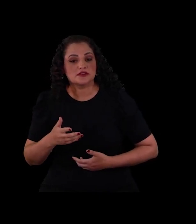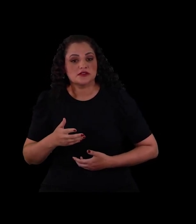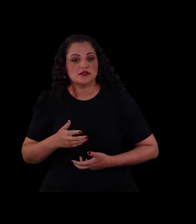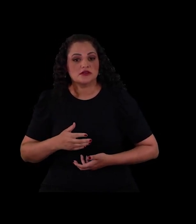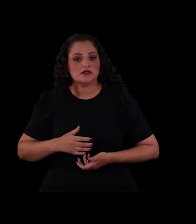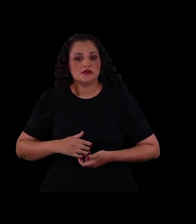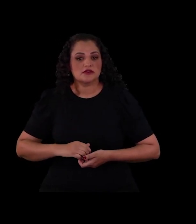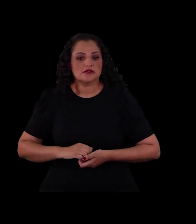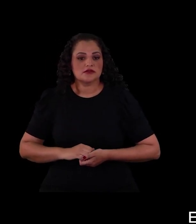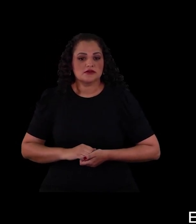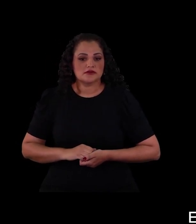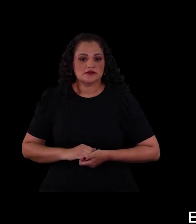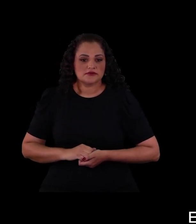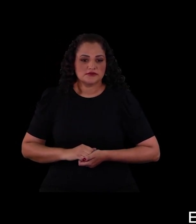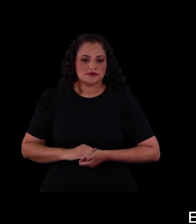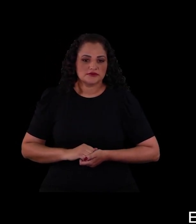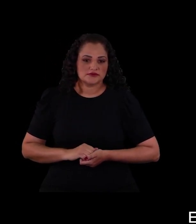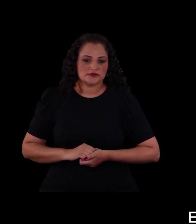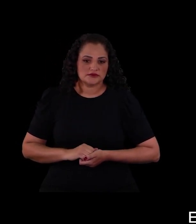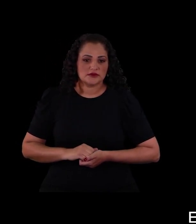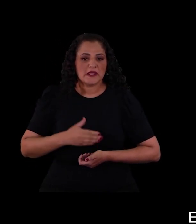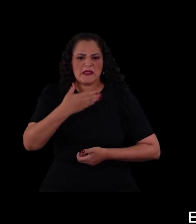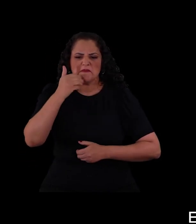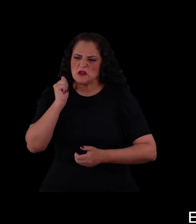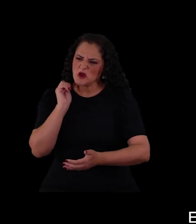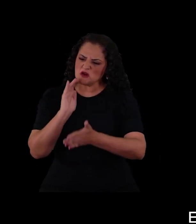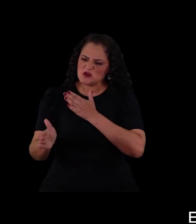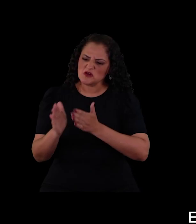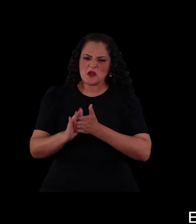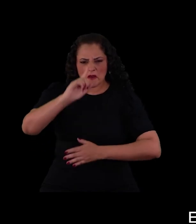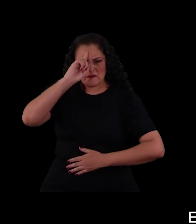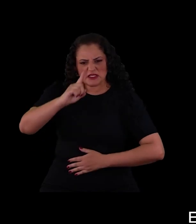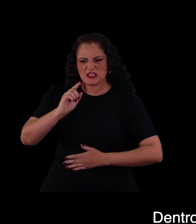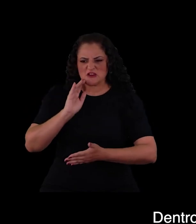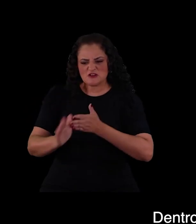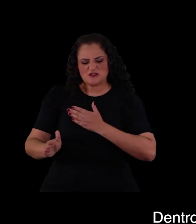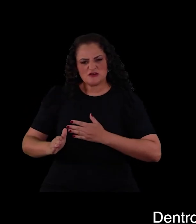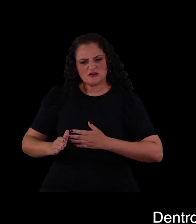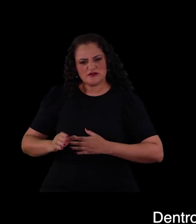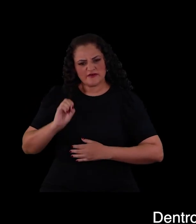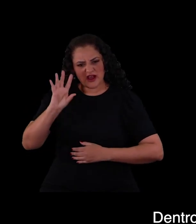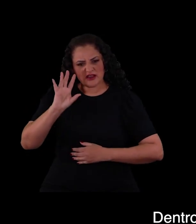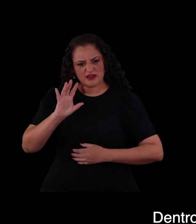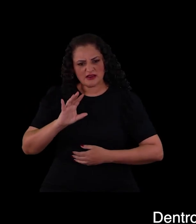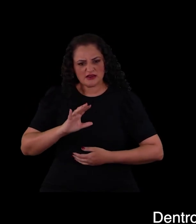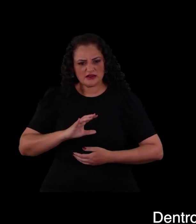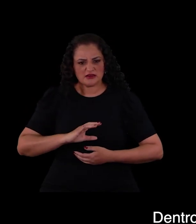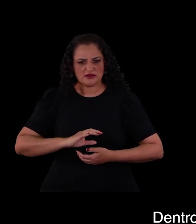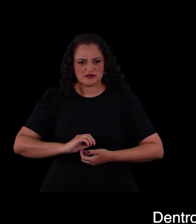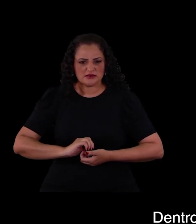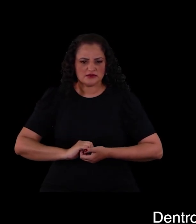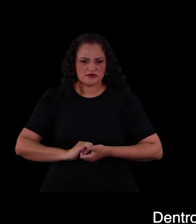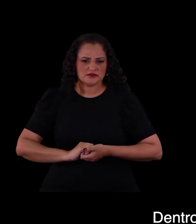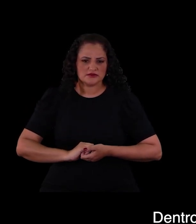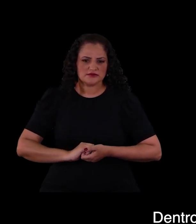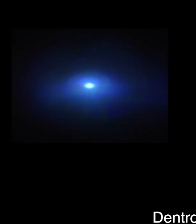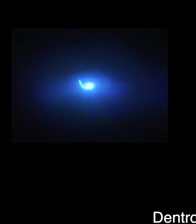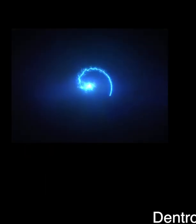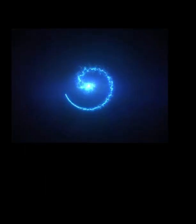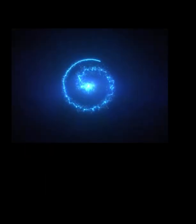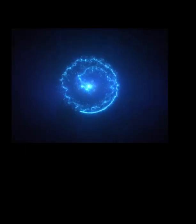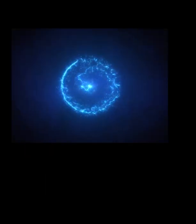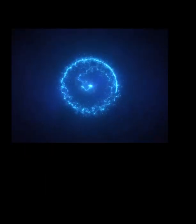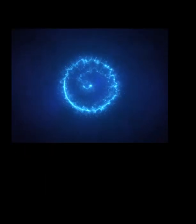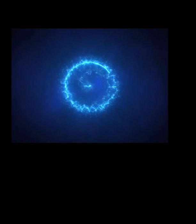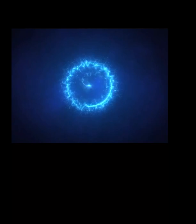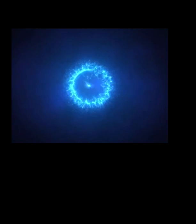áudios. Clique em Permitir. Na sequência, aparecerá um texto na tela, sincronizando. Dentro de alguns segundos, a acessibilidade solicitada aparecerá